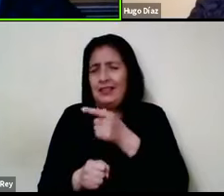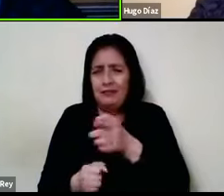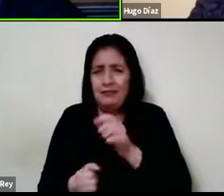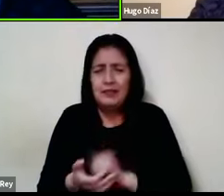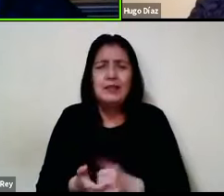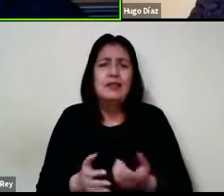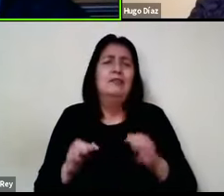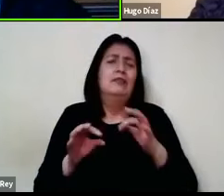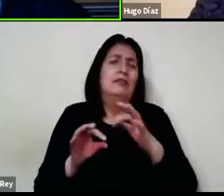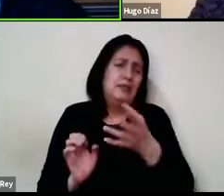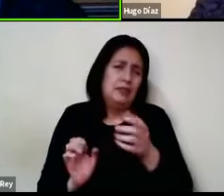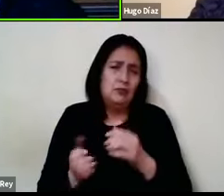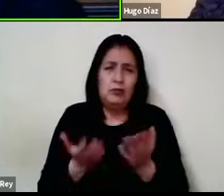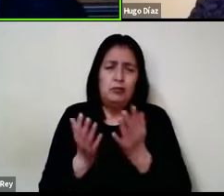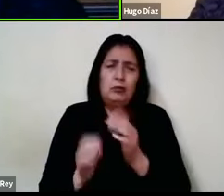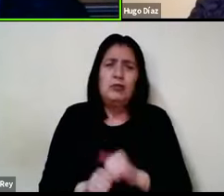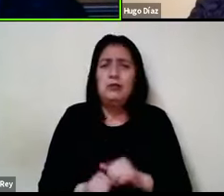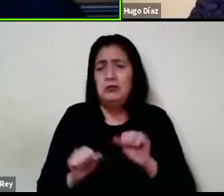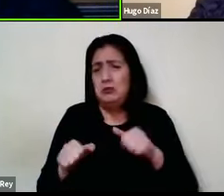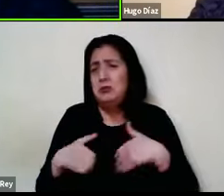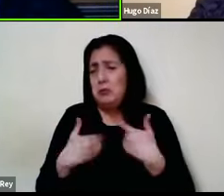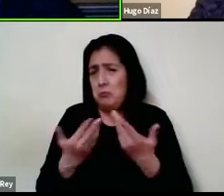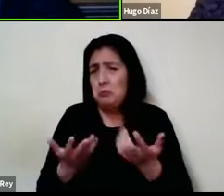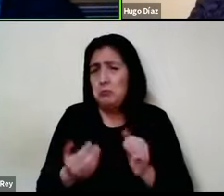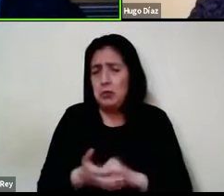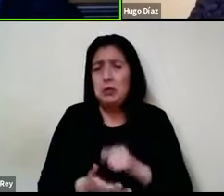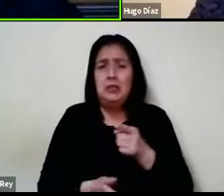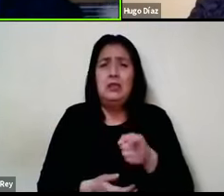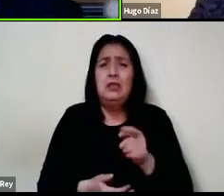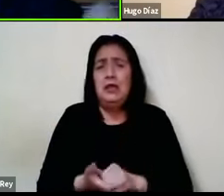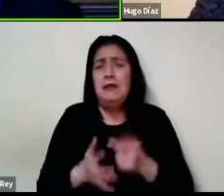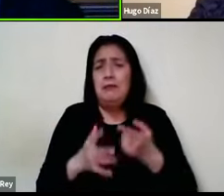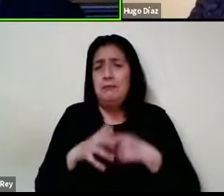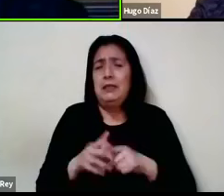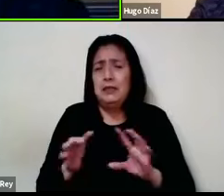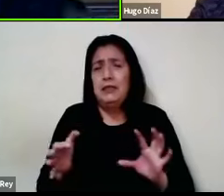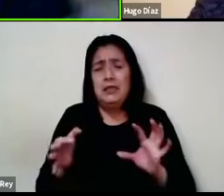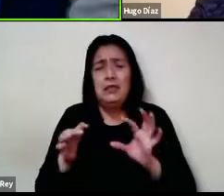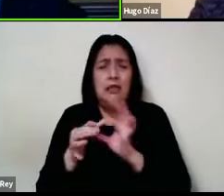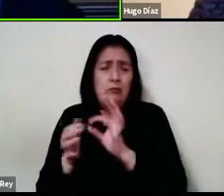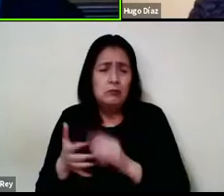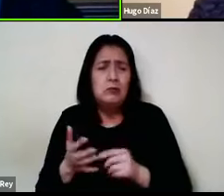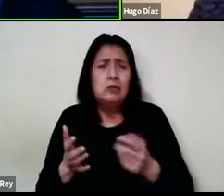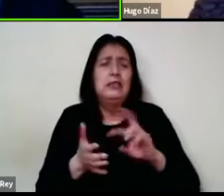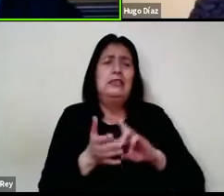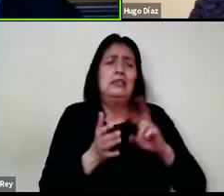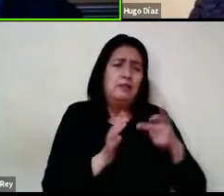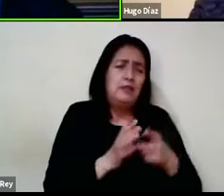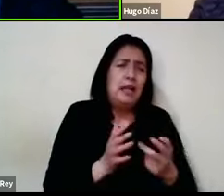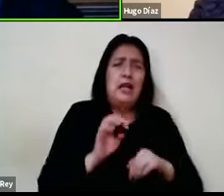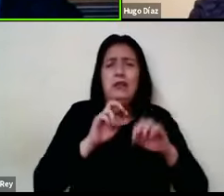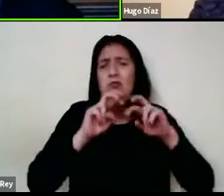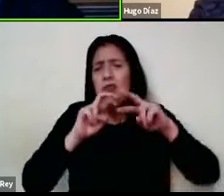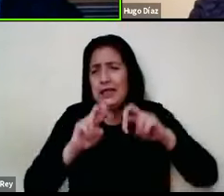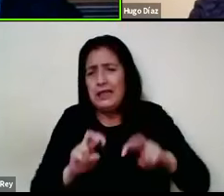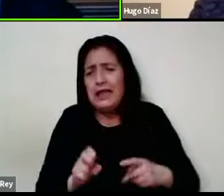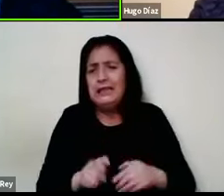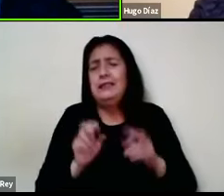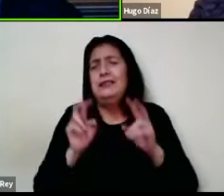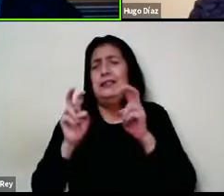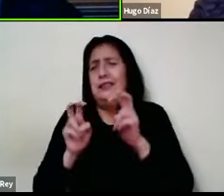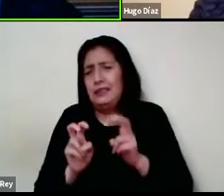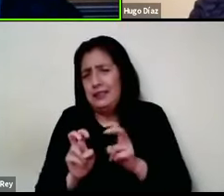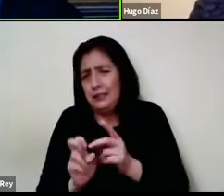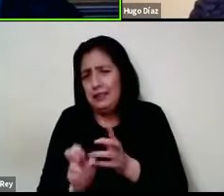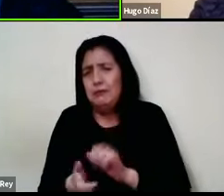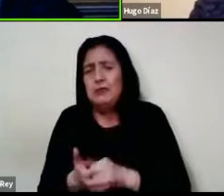tecnología. Y se puede ahí nada más empezar a anclar conceptos, análisis, digamos, de contenido, y se vuelve